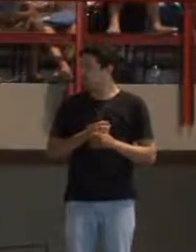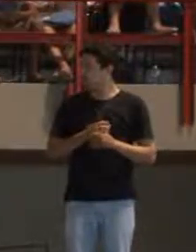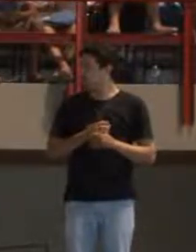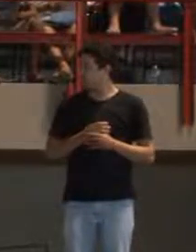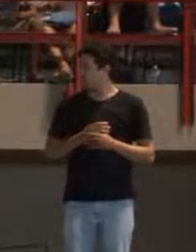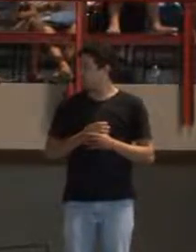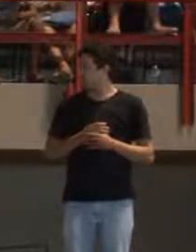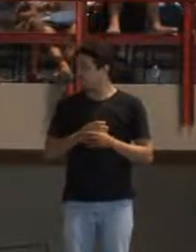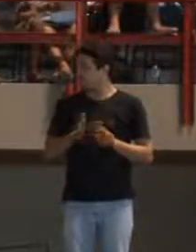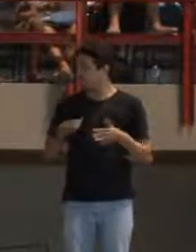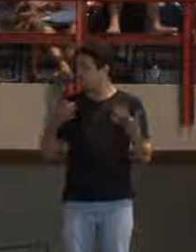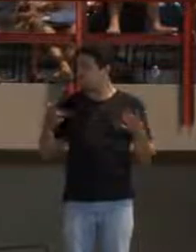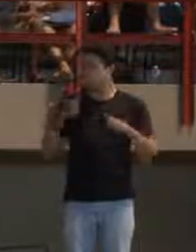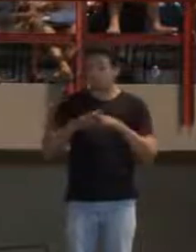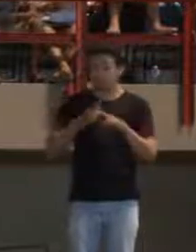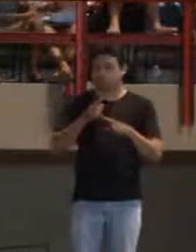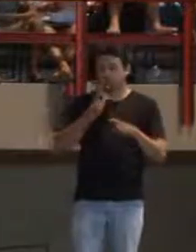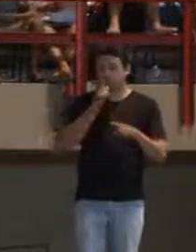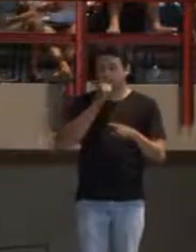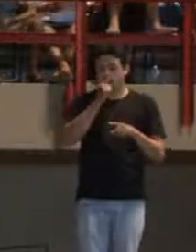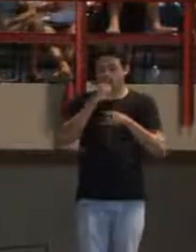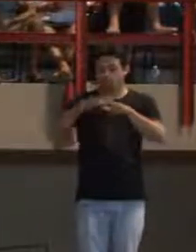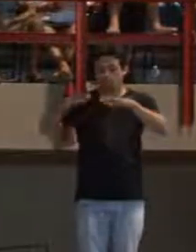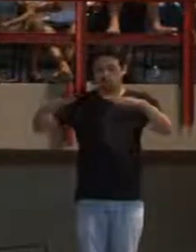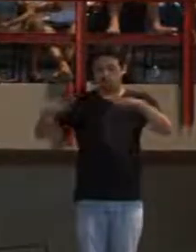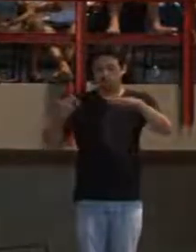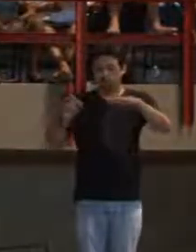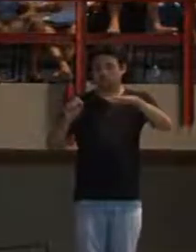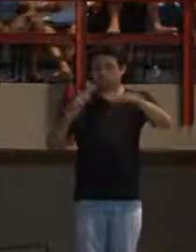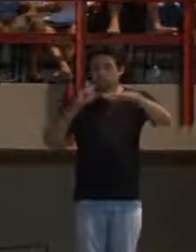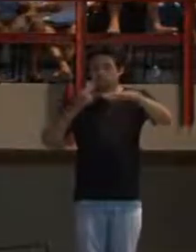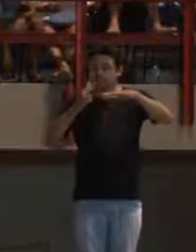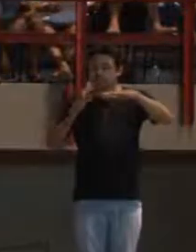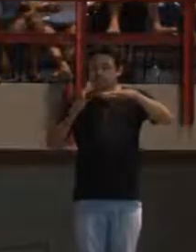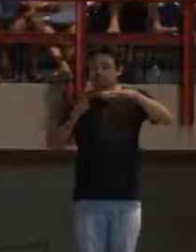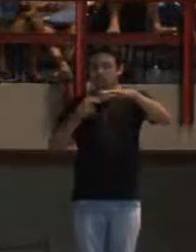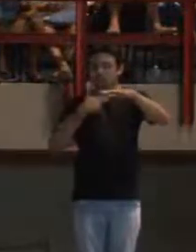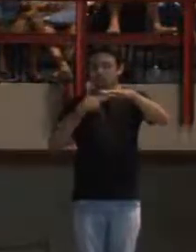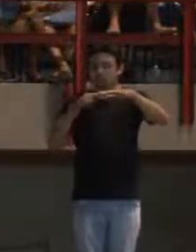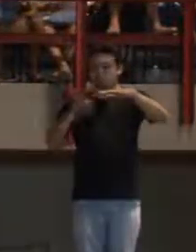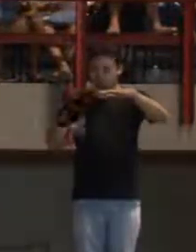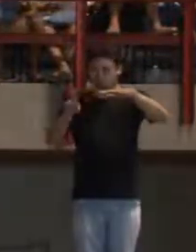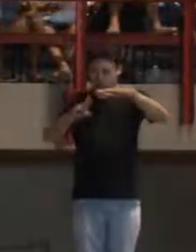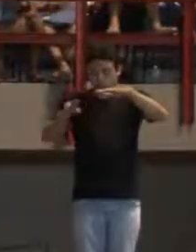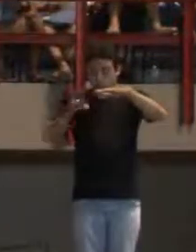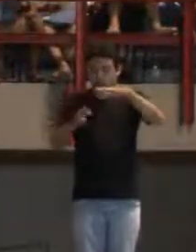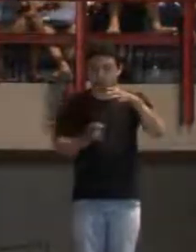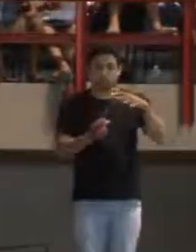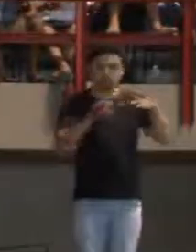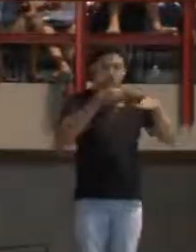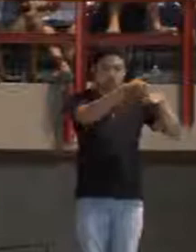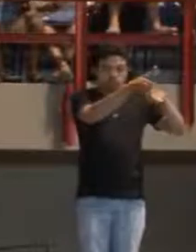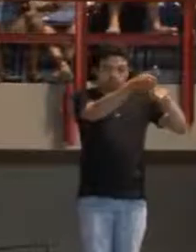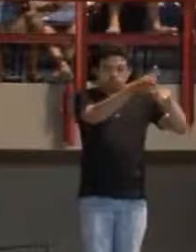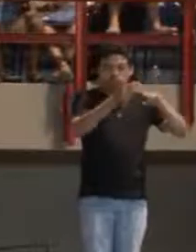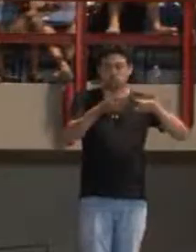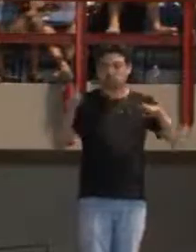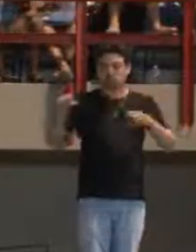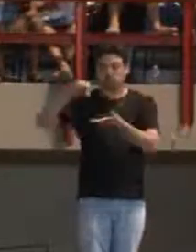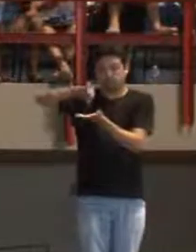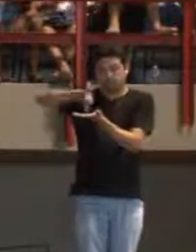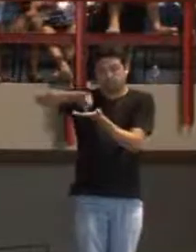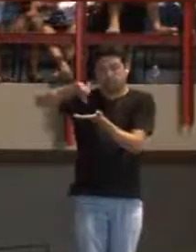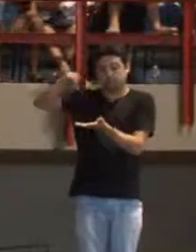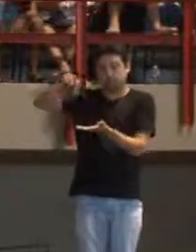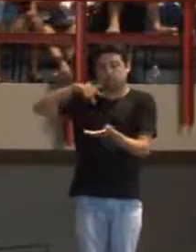Por quais motivos a água salgada não poderia ser utilizada na produção de combustível? Israel